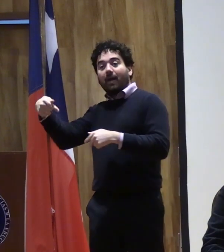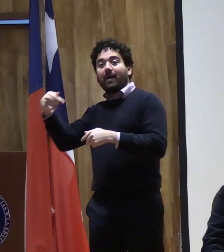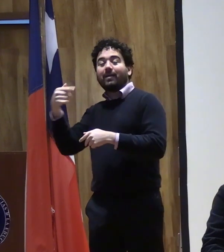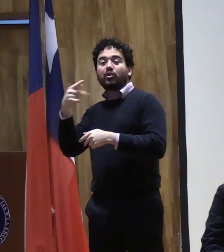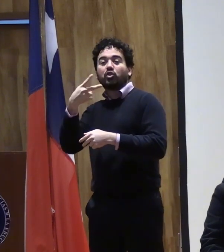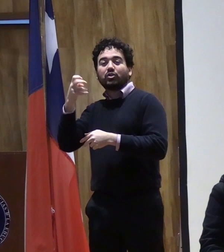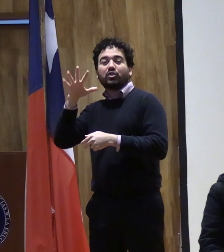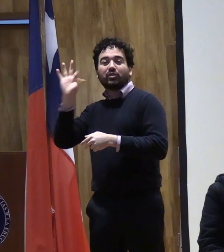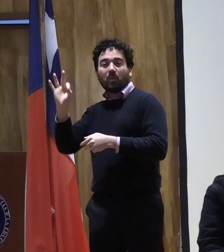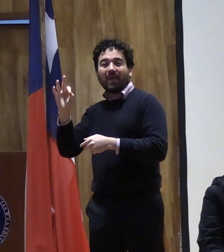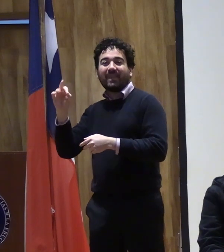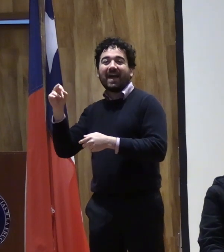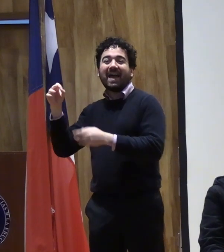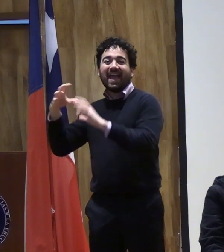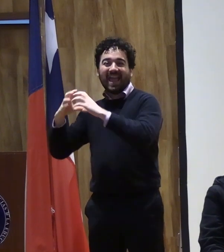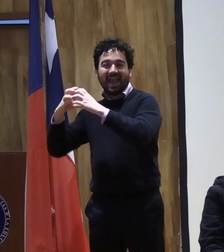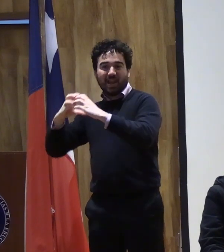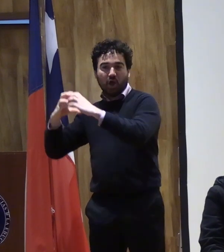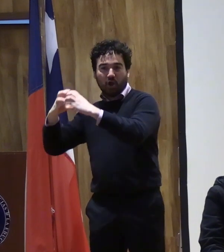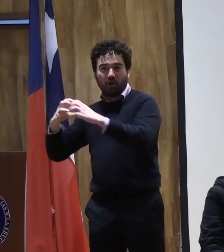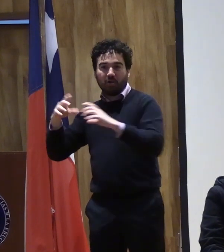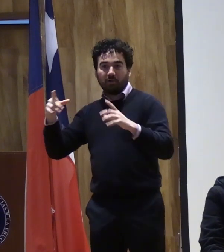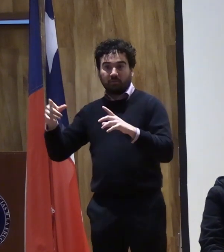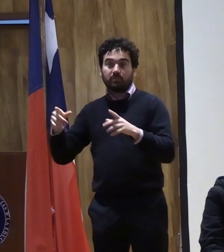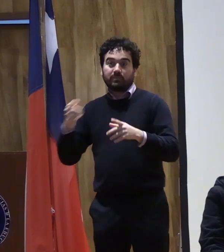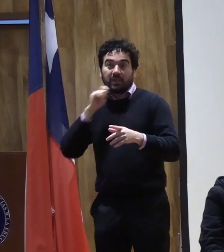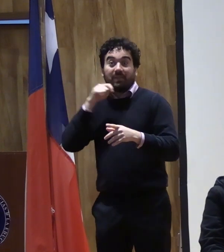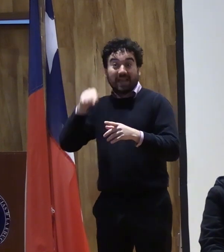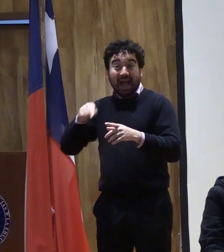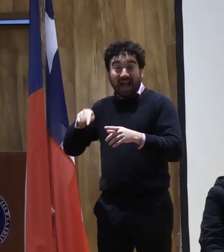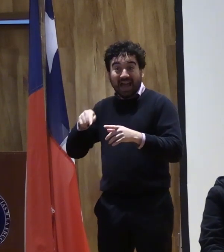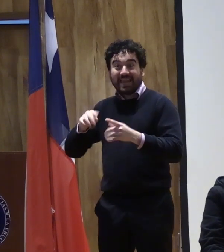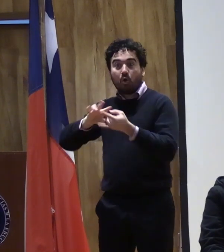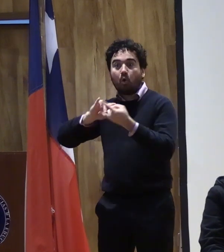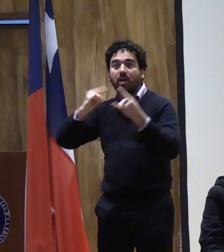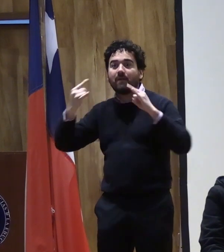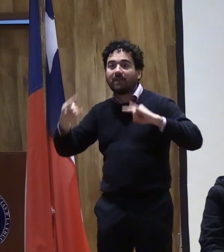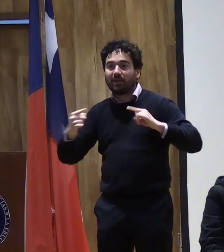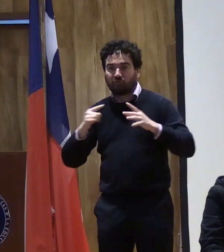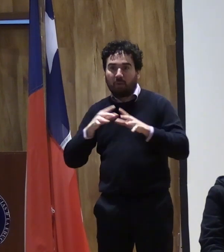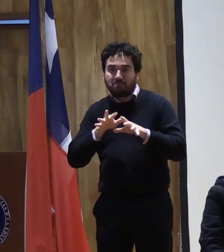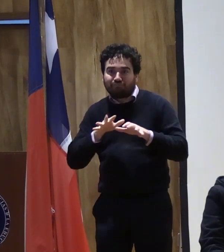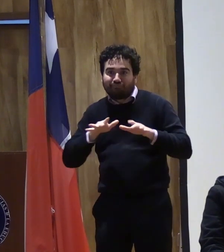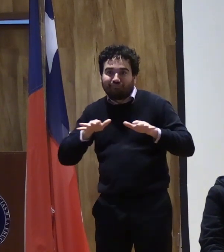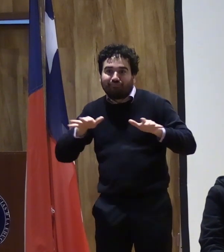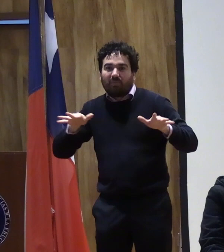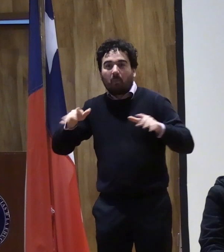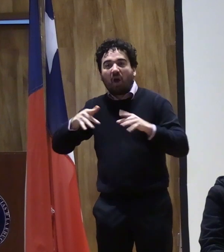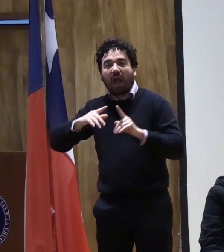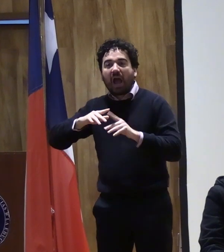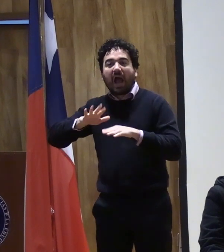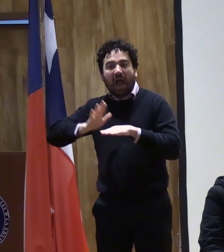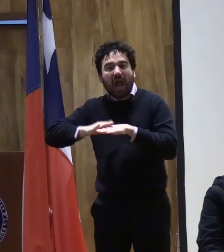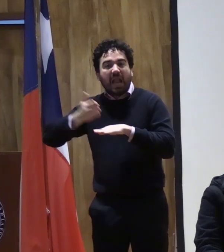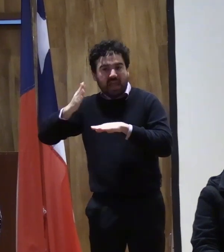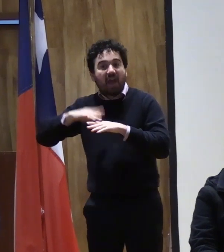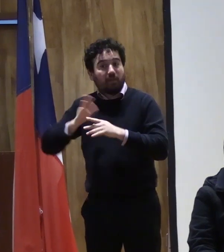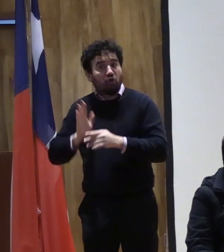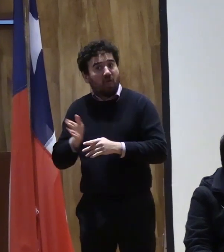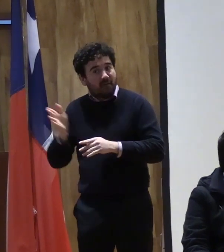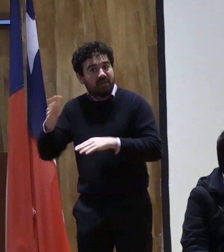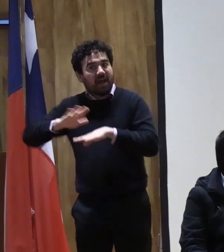el universo está muy, muy caliente en esos primeros momentos. Después hay un periodo, pero no vamos a entrar en